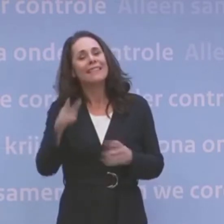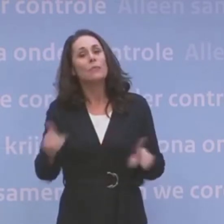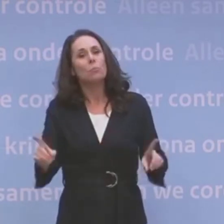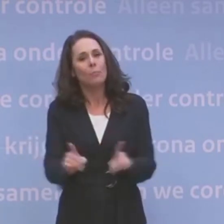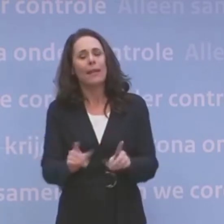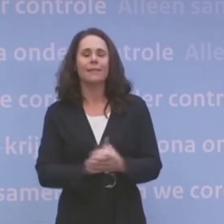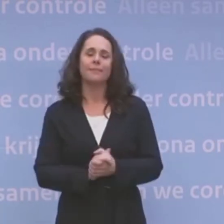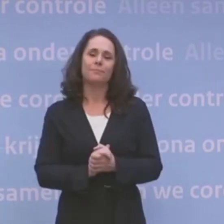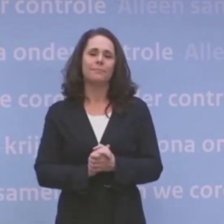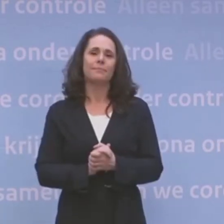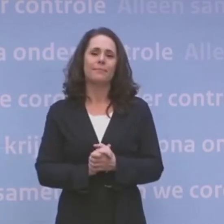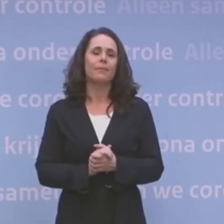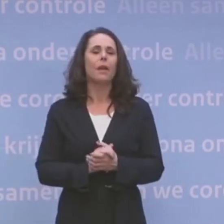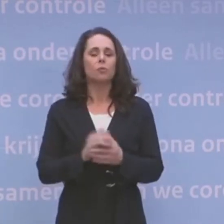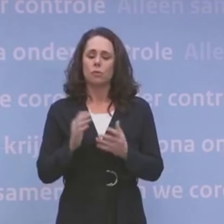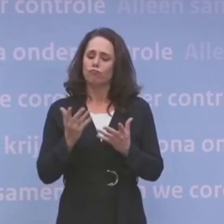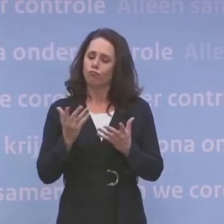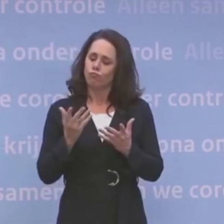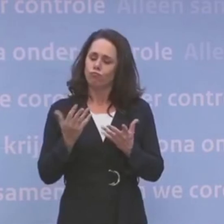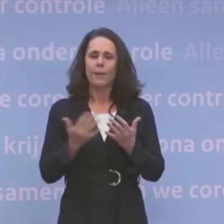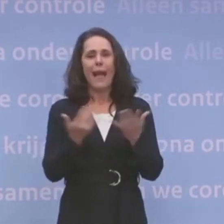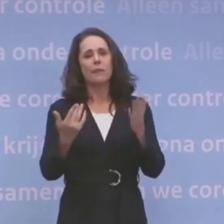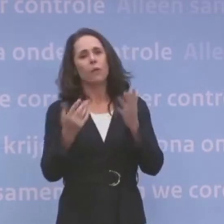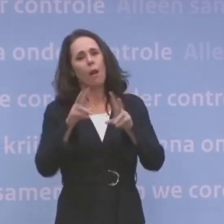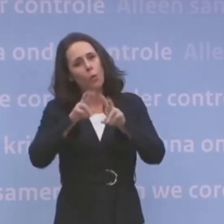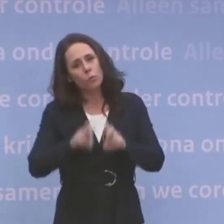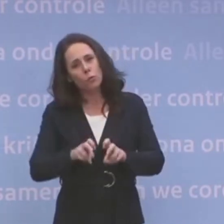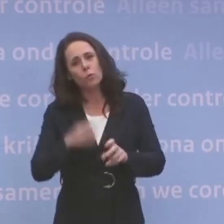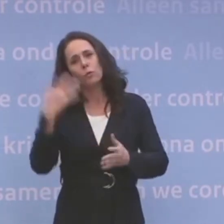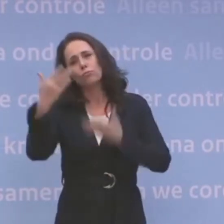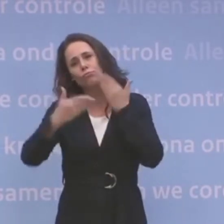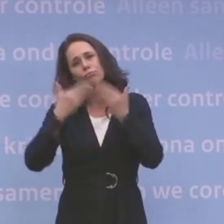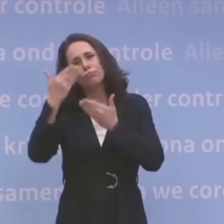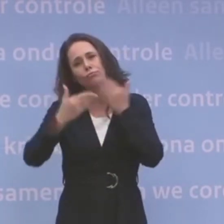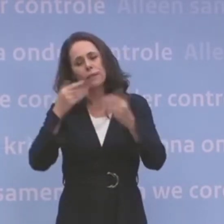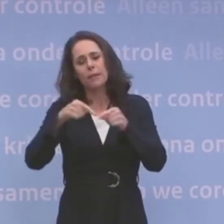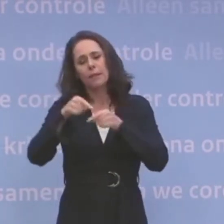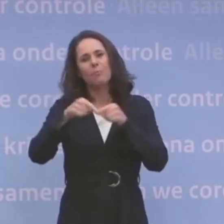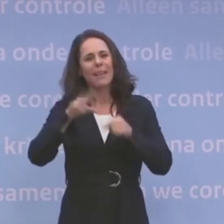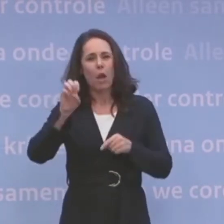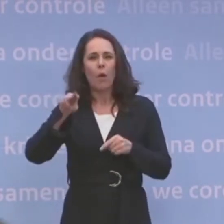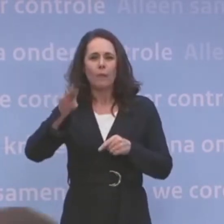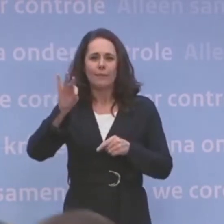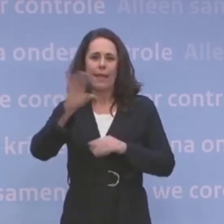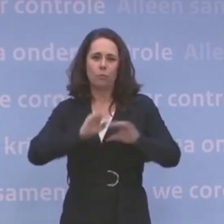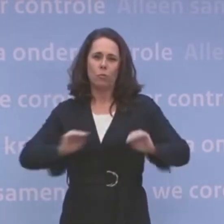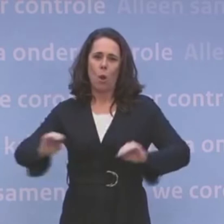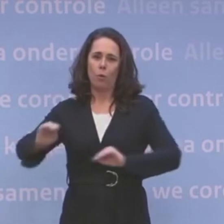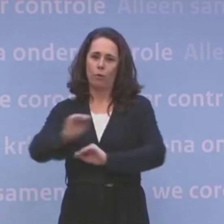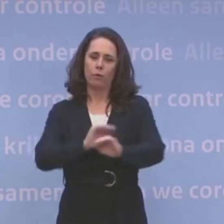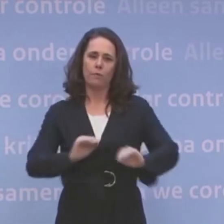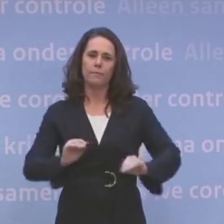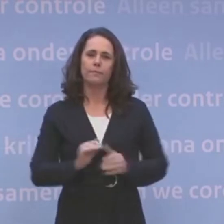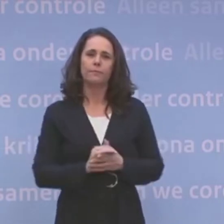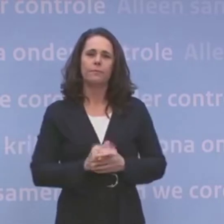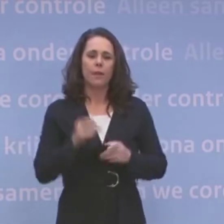eigenlijk de komende paar minuten meenemen in een aantal van de onderzoeken die we binnen het OMT hebben besproken. Een aantal van